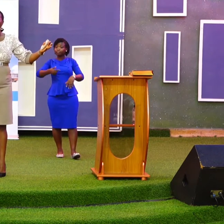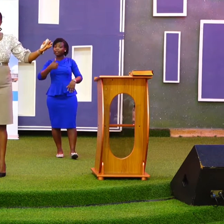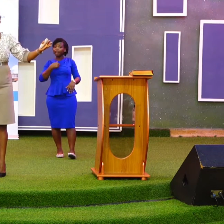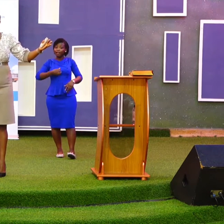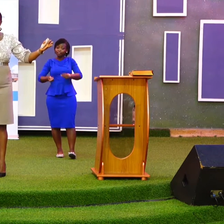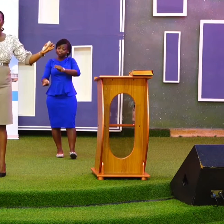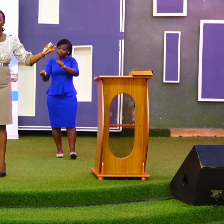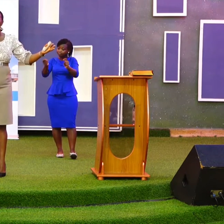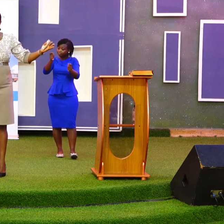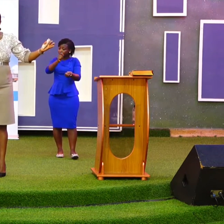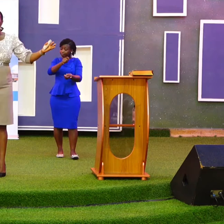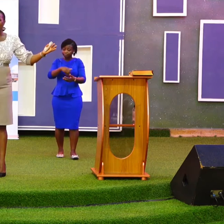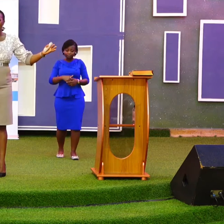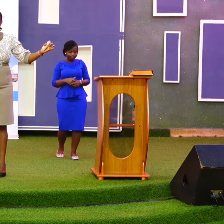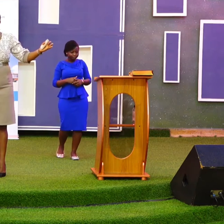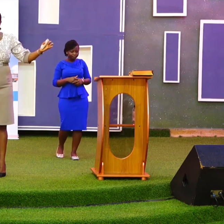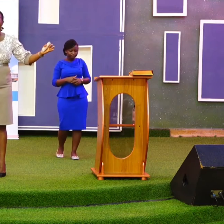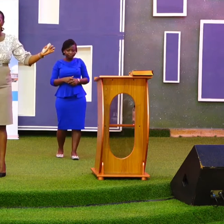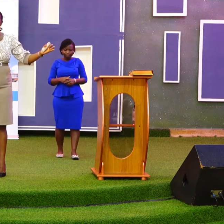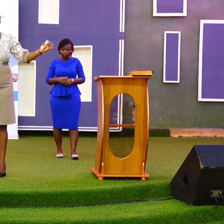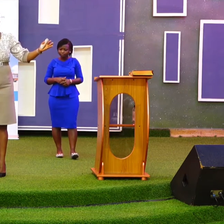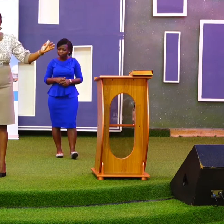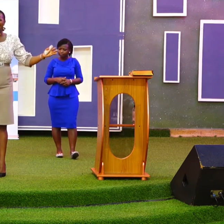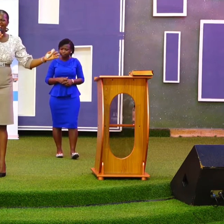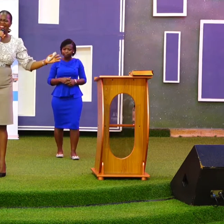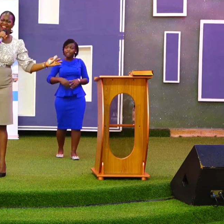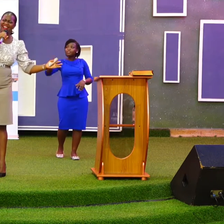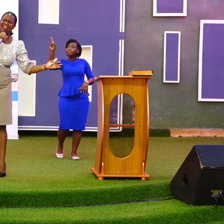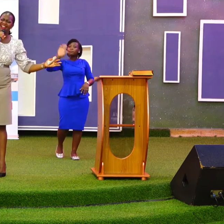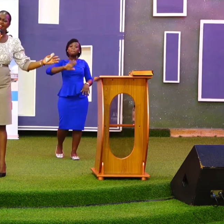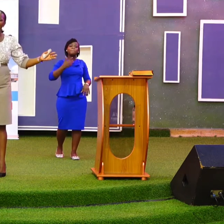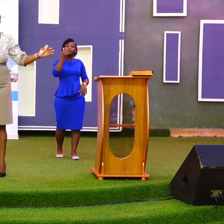chigo change, eche daneda.